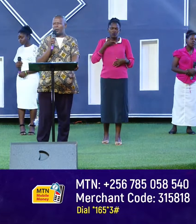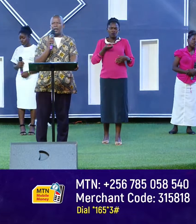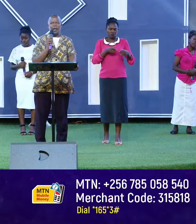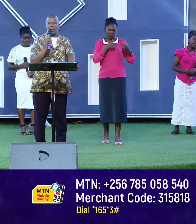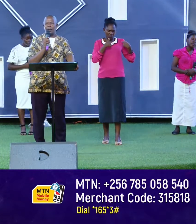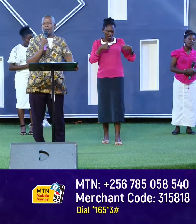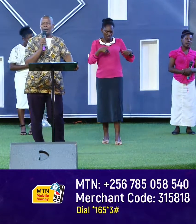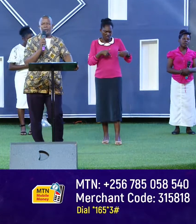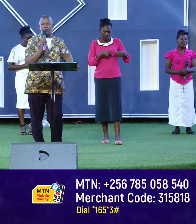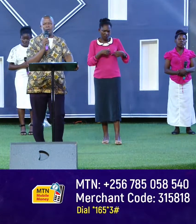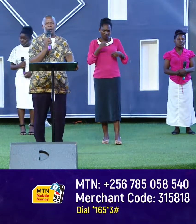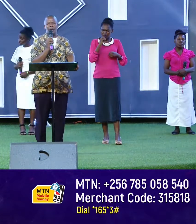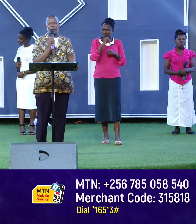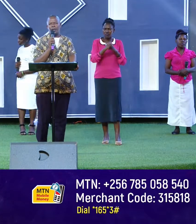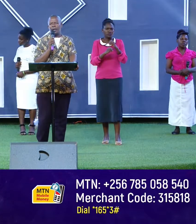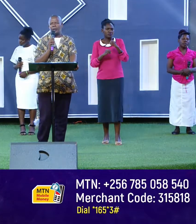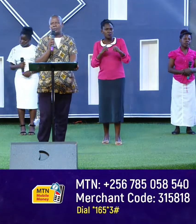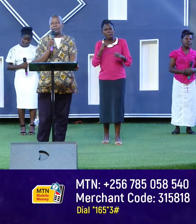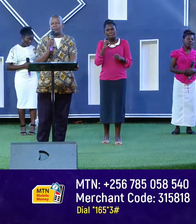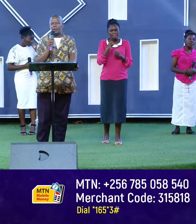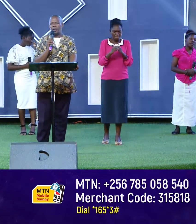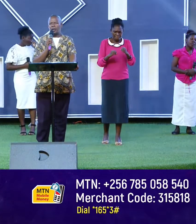Mutima Gwangi Gunonya